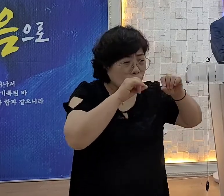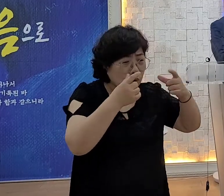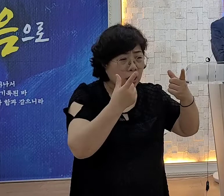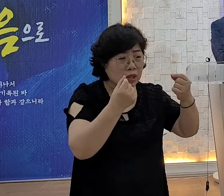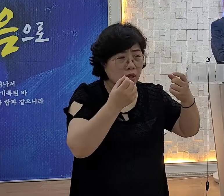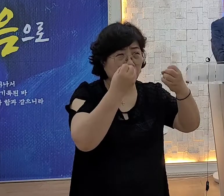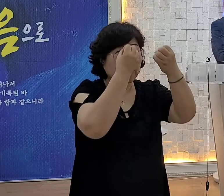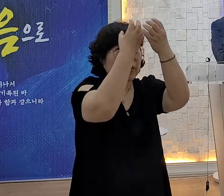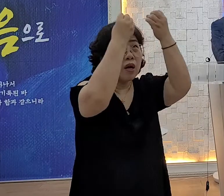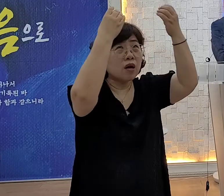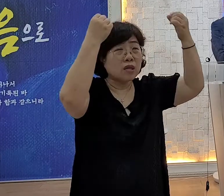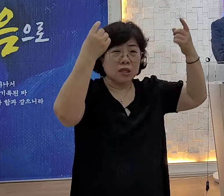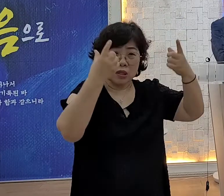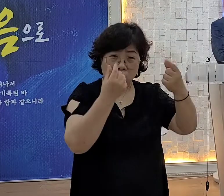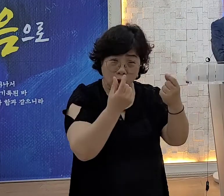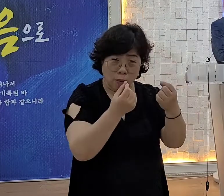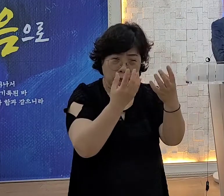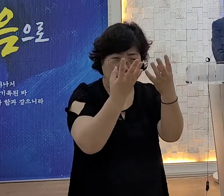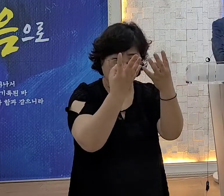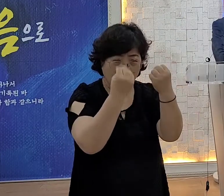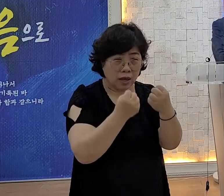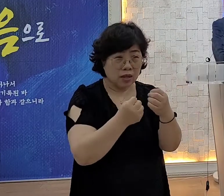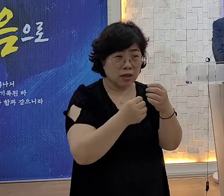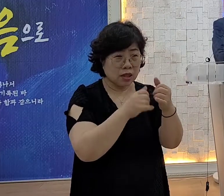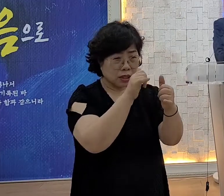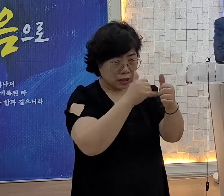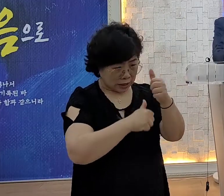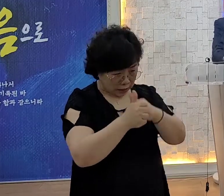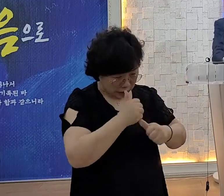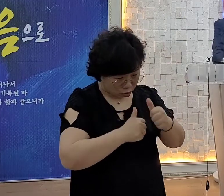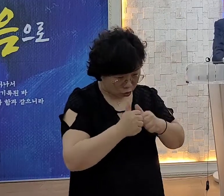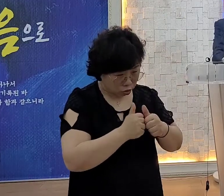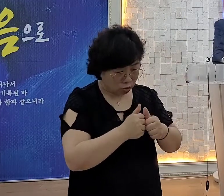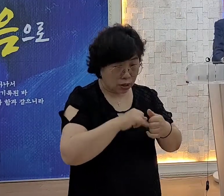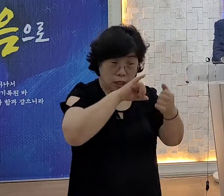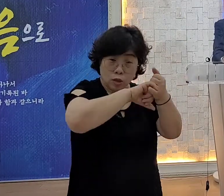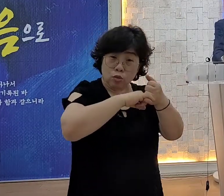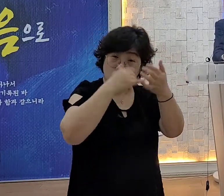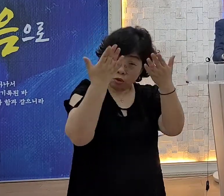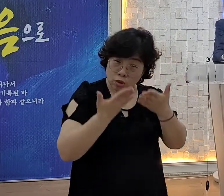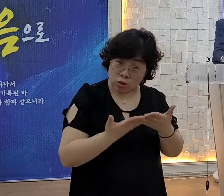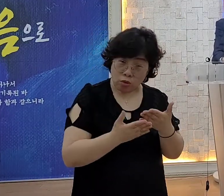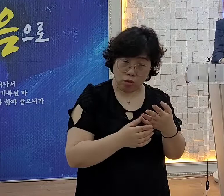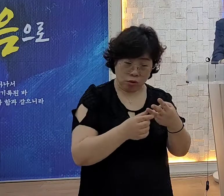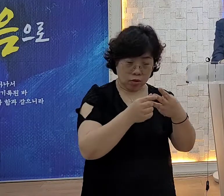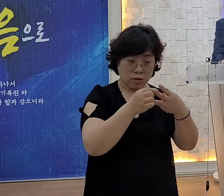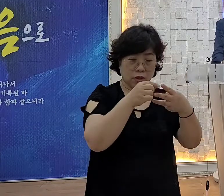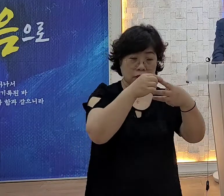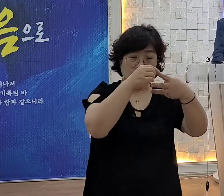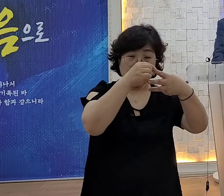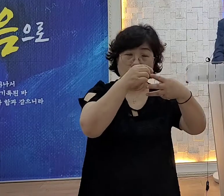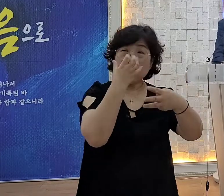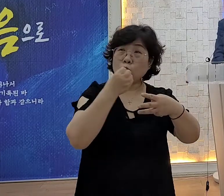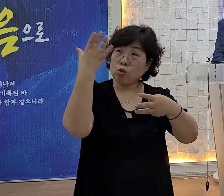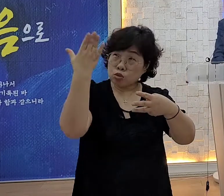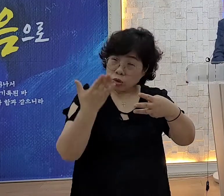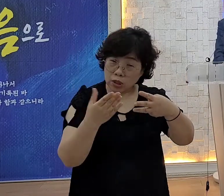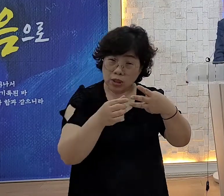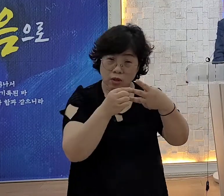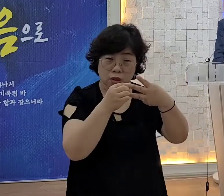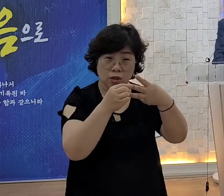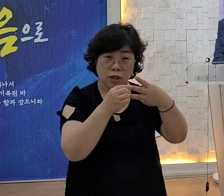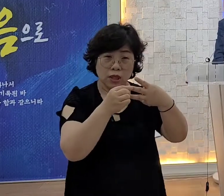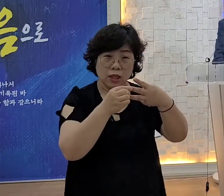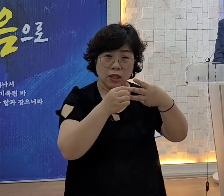하늘의 별처럼, 바다의 모래처럼 많은 후손을 줄 것이다. 자, 처음에 뭐라고요? 복을 주겠다.